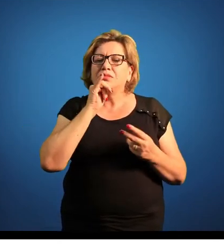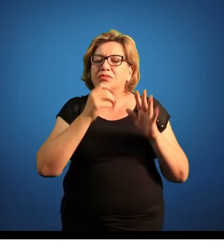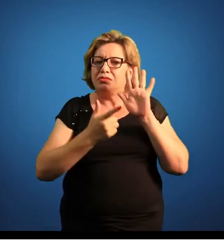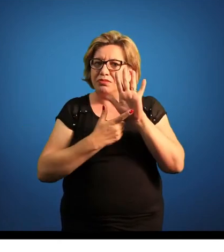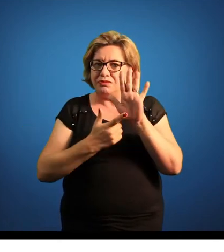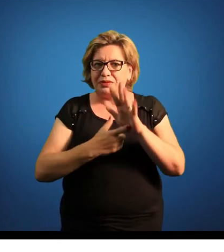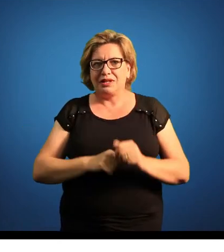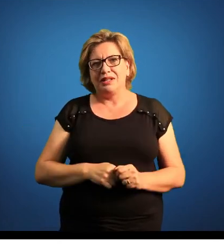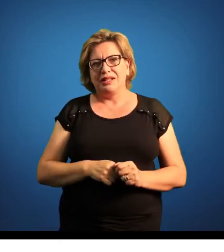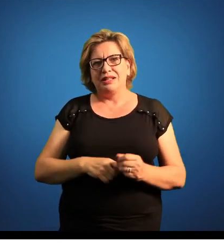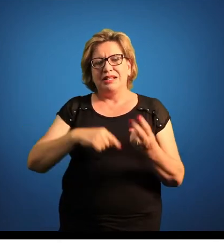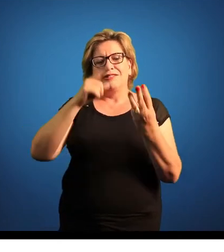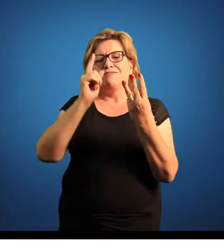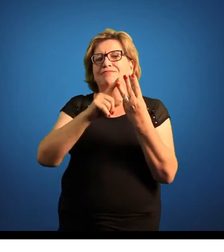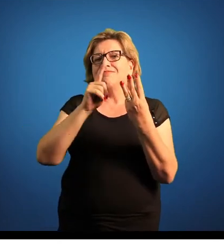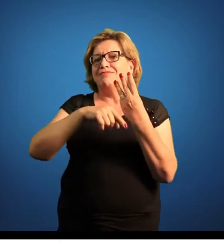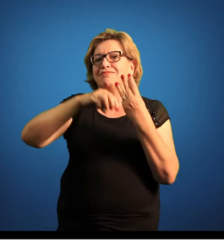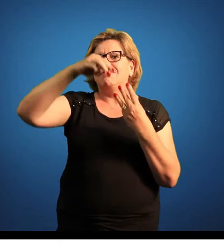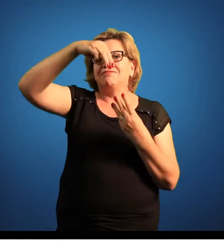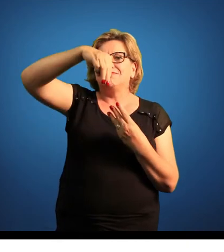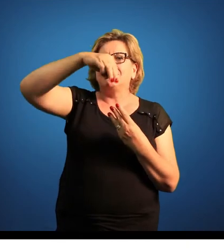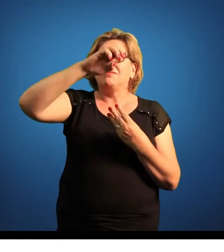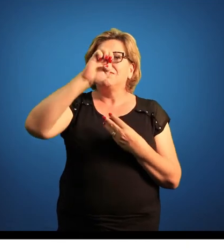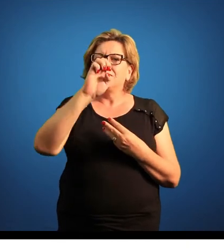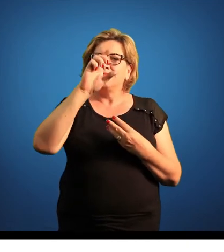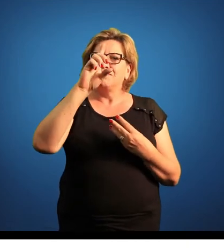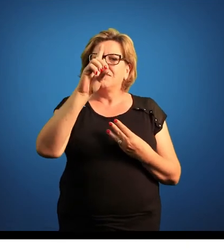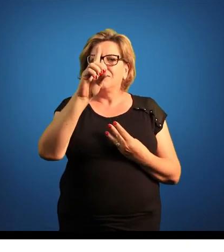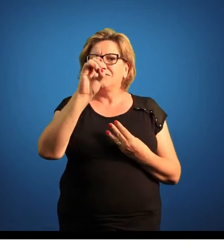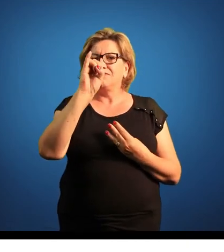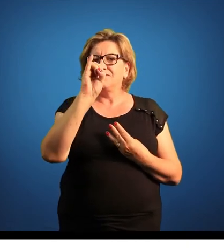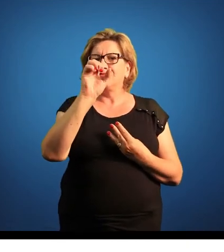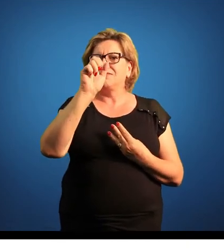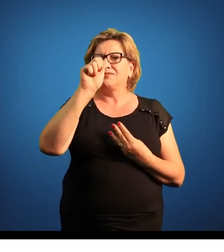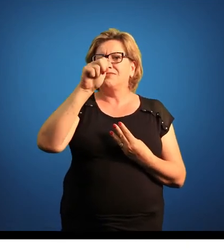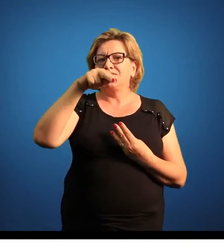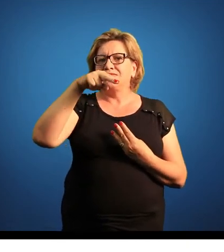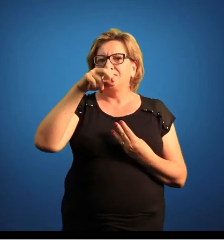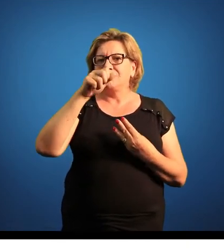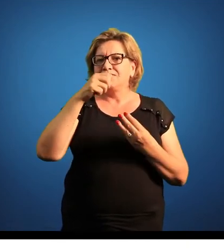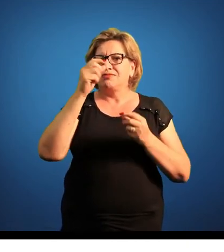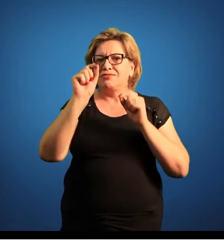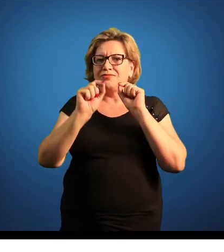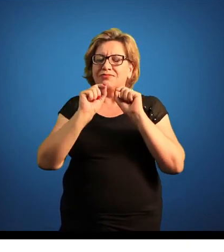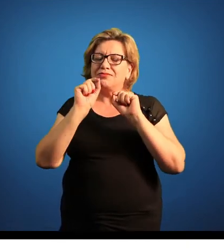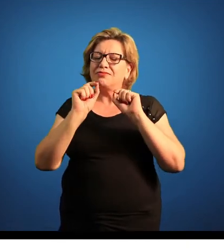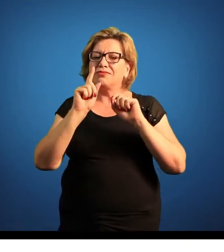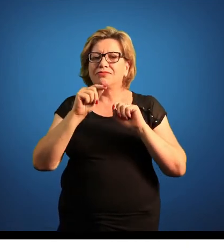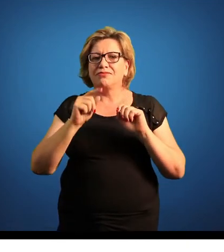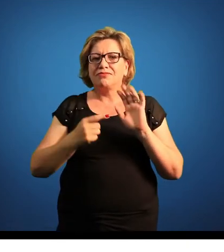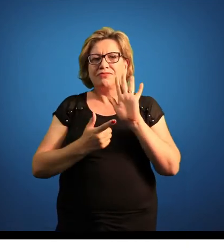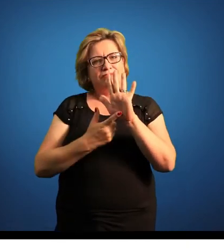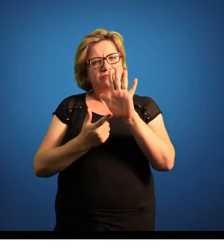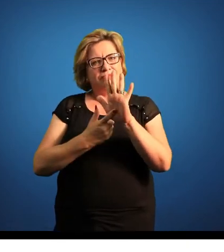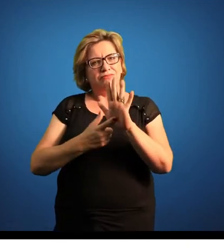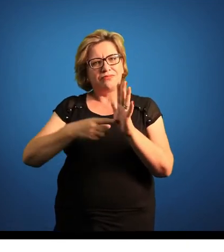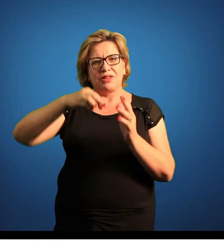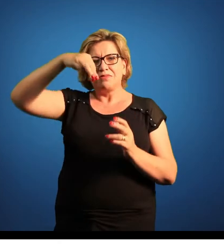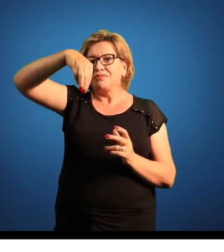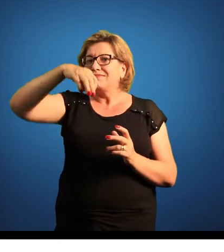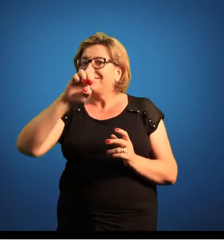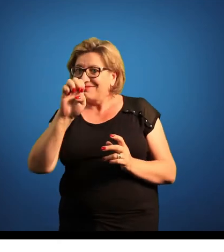a mediana. O que é mediana? Que medida é essa? Vou chamar ela aqui de ME.